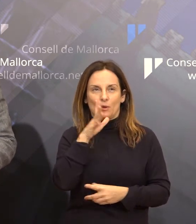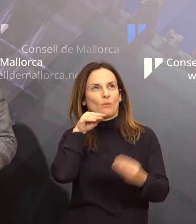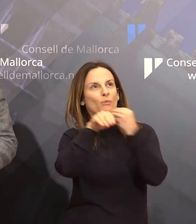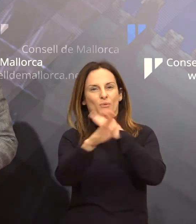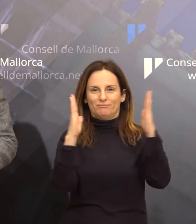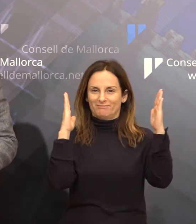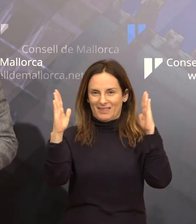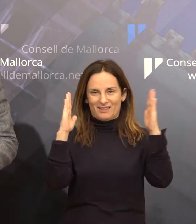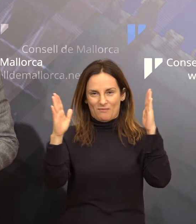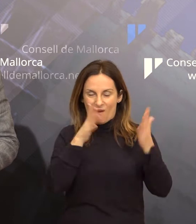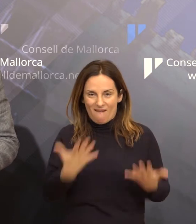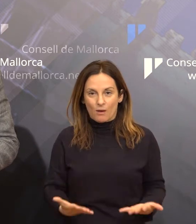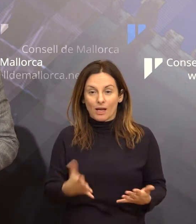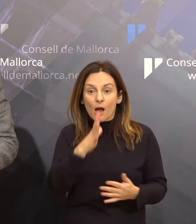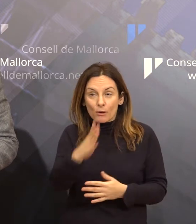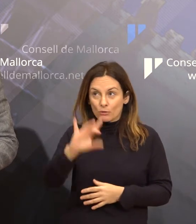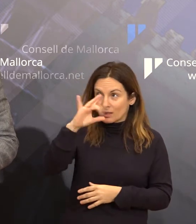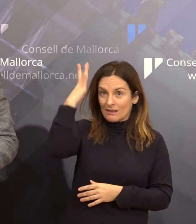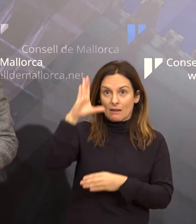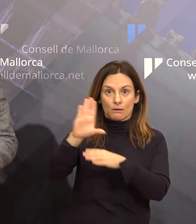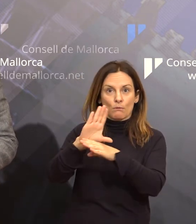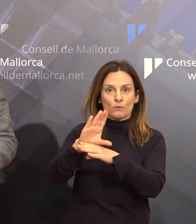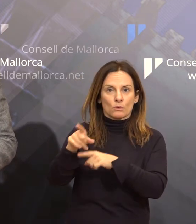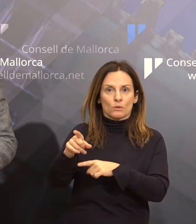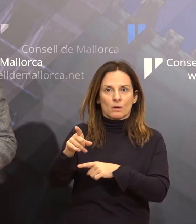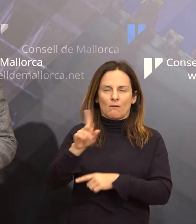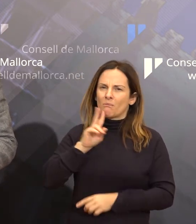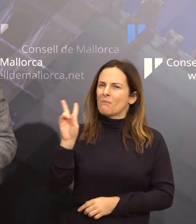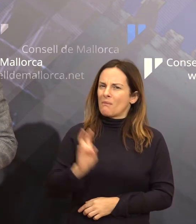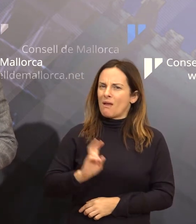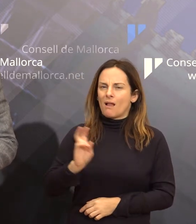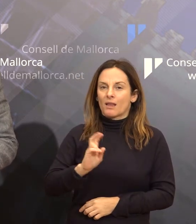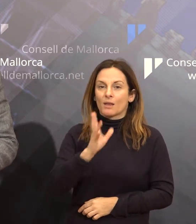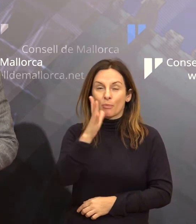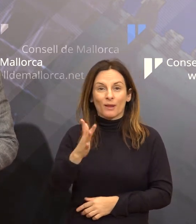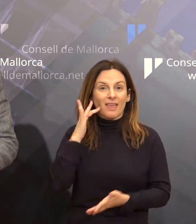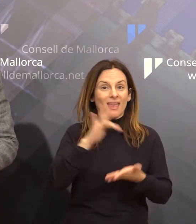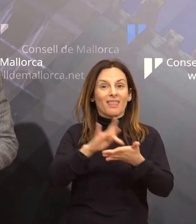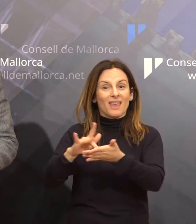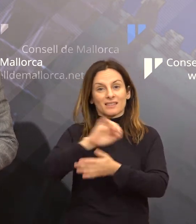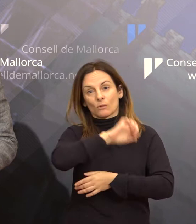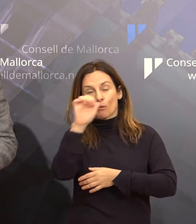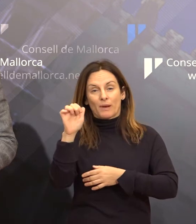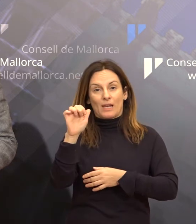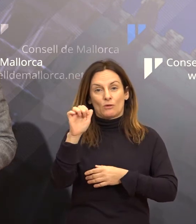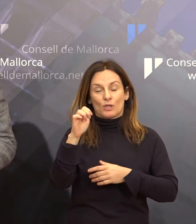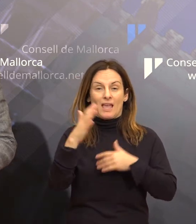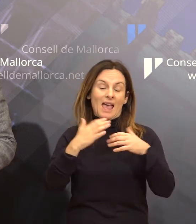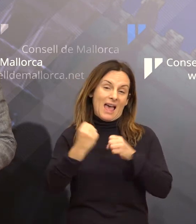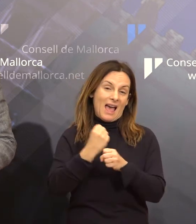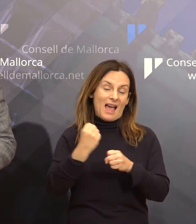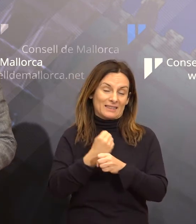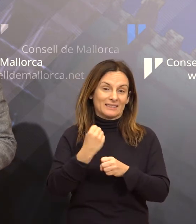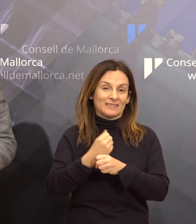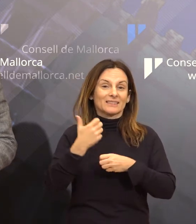positivamente las iniciativas como ésta ya que los días europeos de la artesanía son una gran oportunidad para dar a